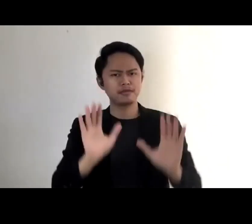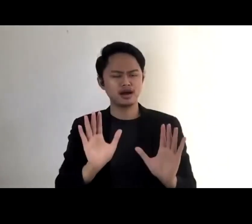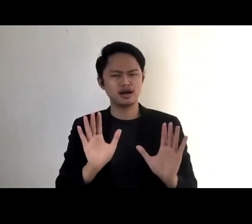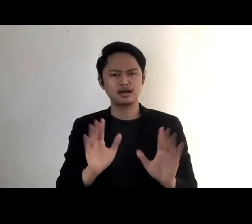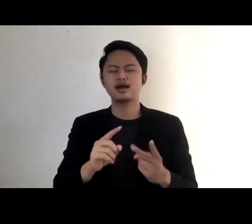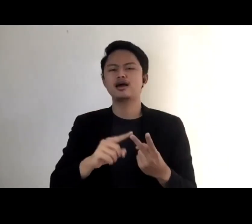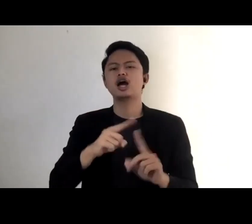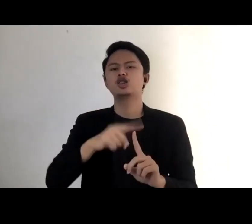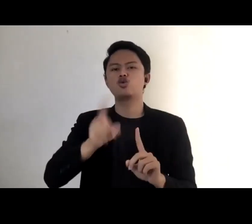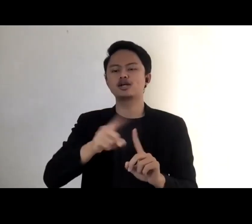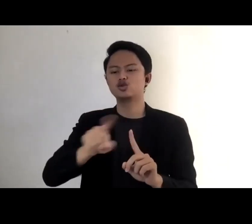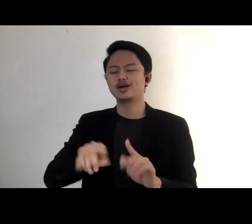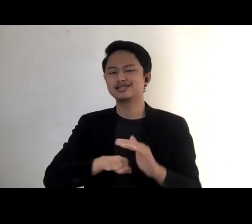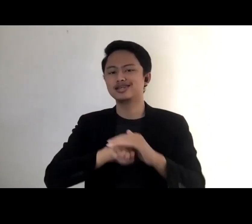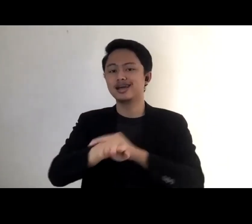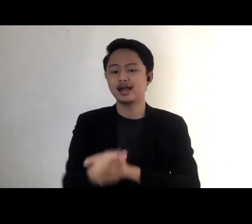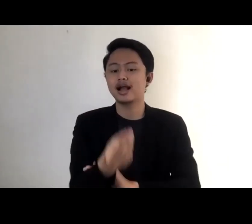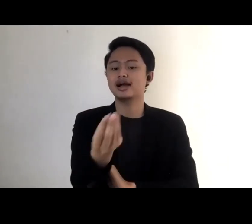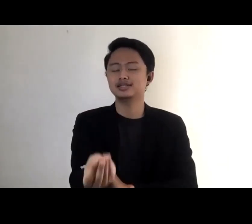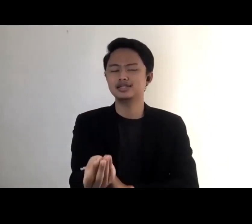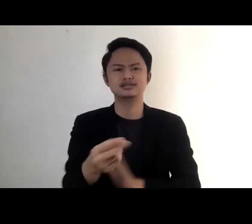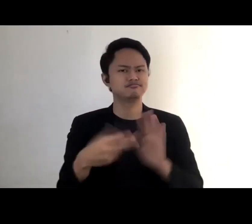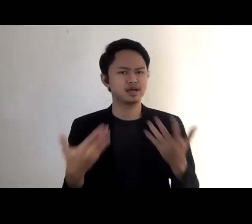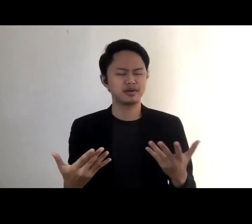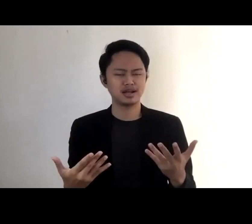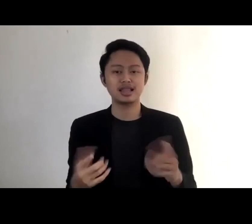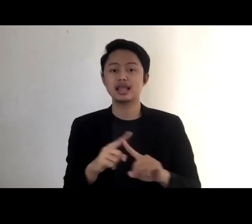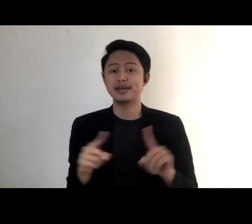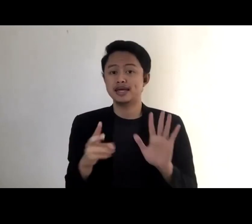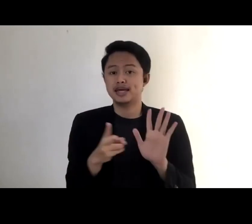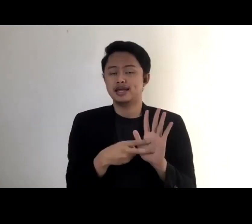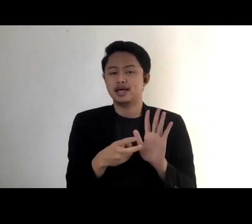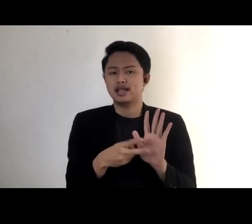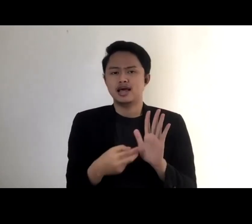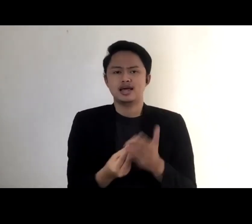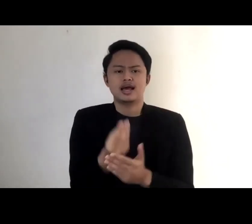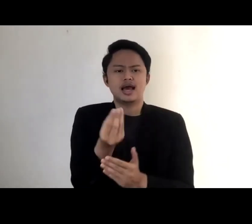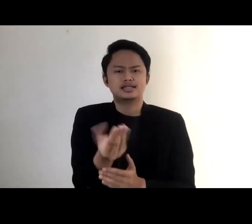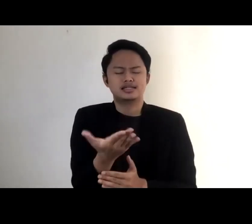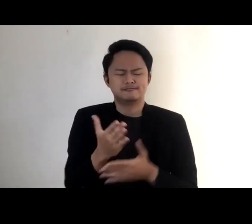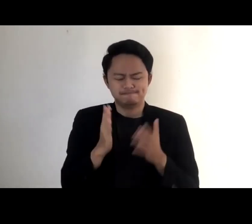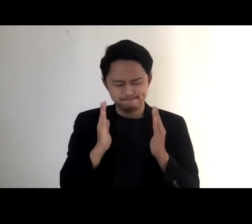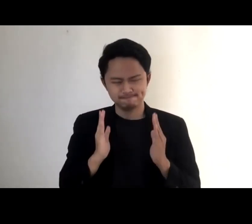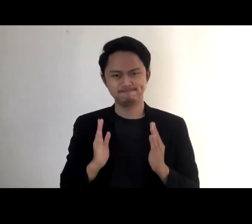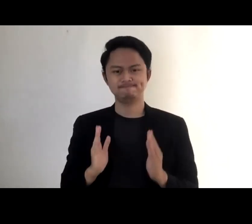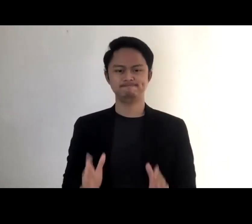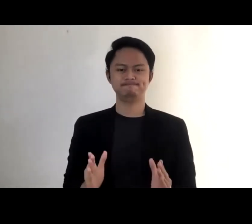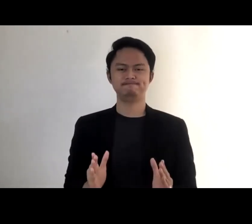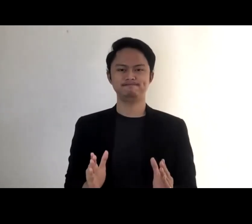yang diberikan. Tapi ingat, penilaian harus diberikan secara bijaksana,